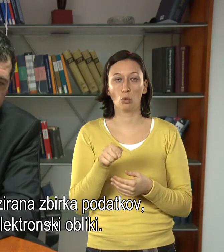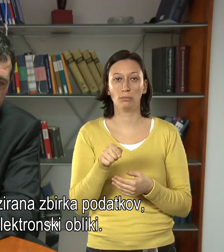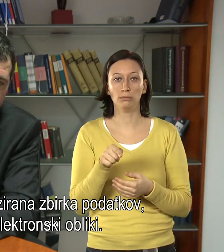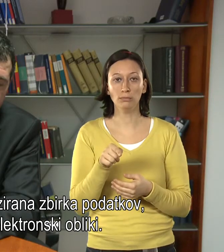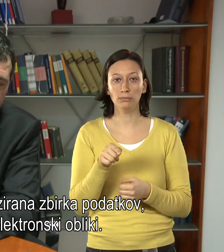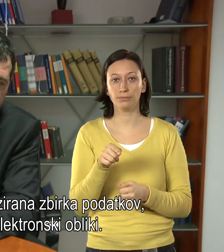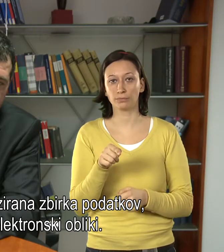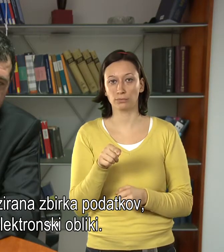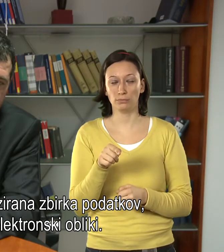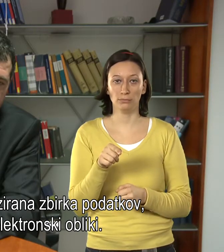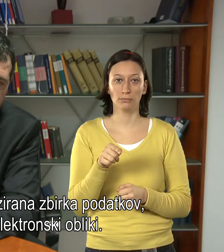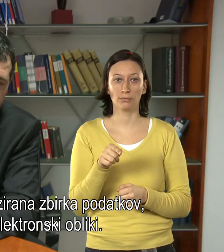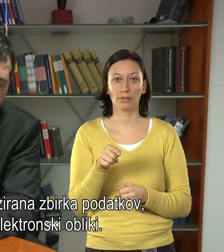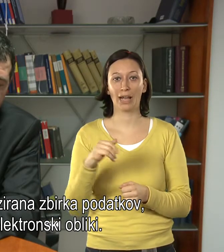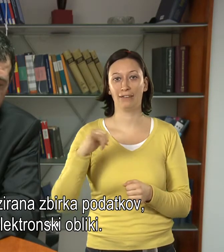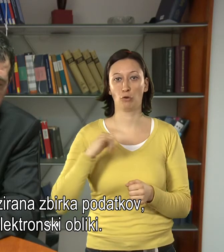to